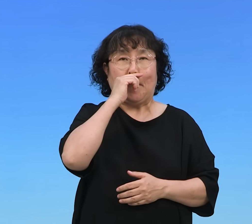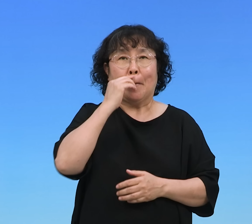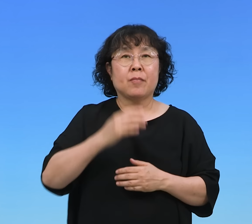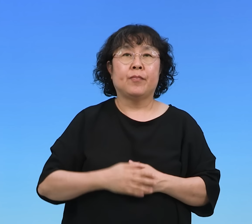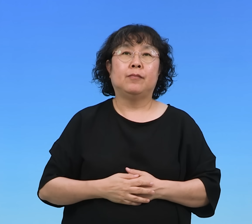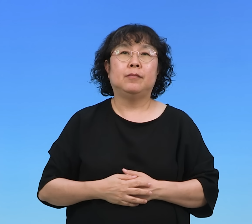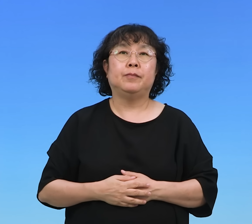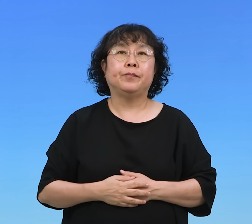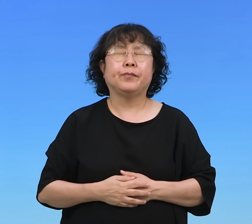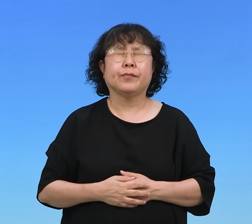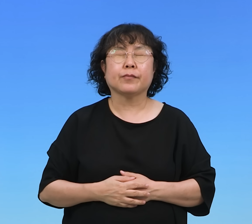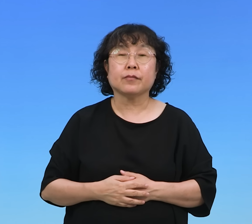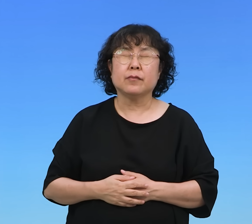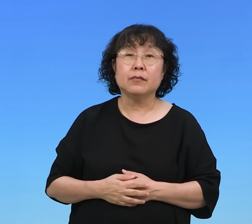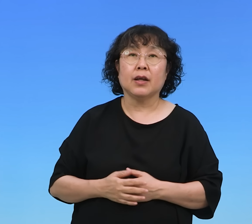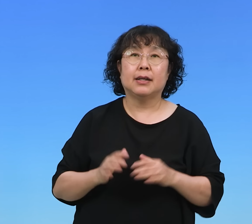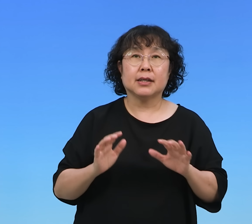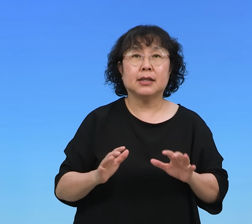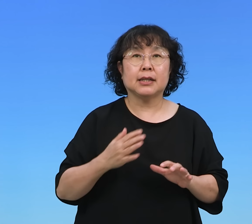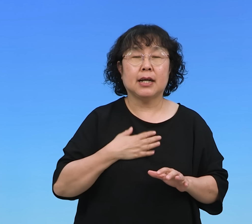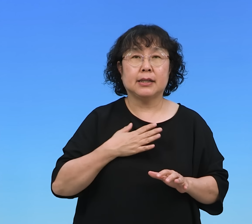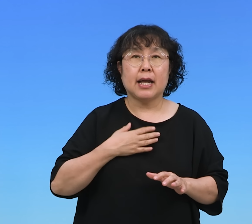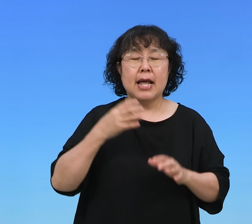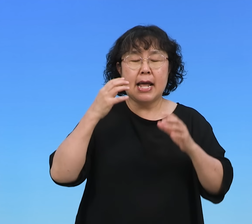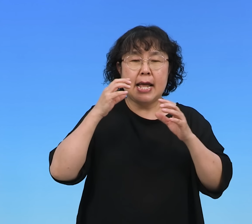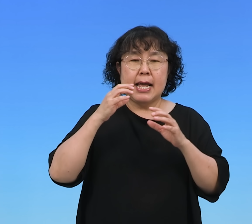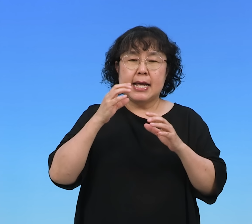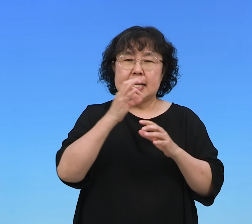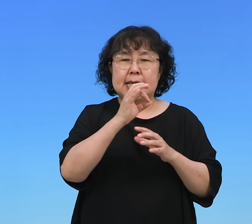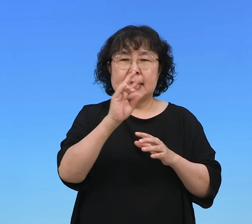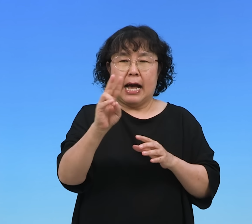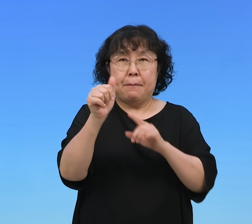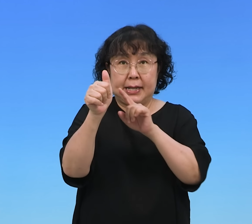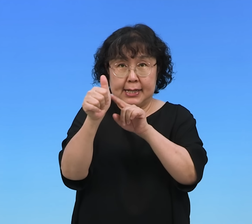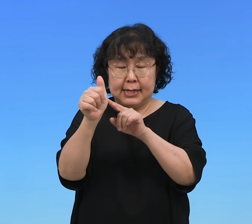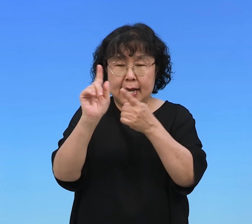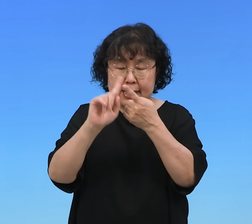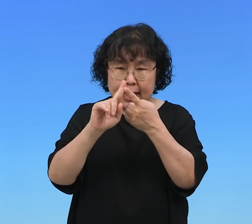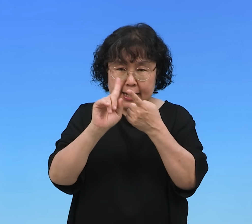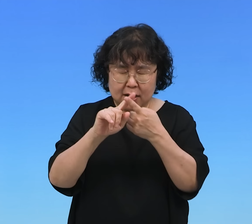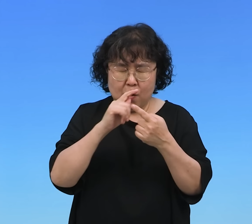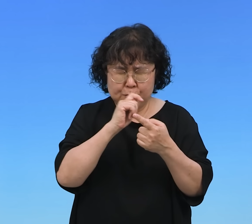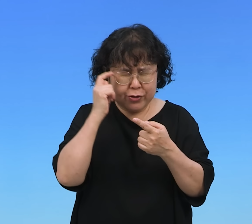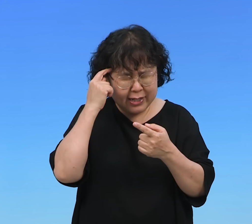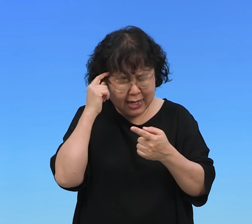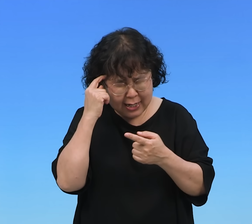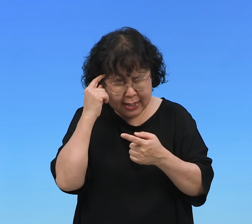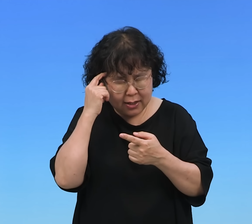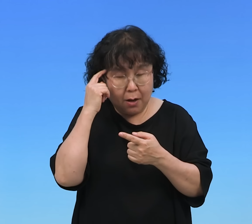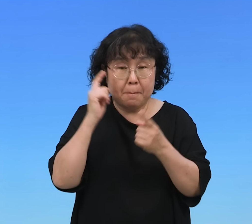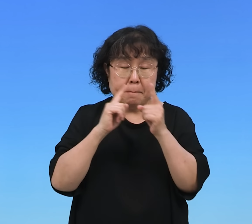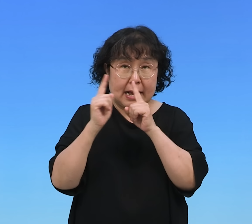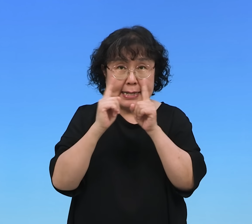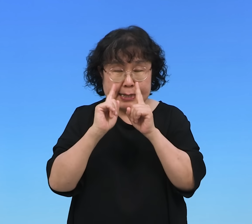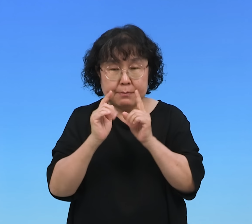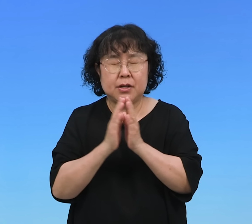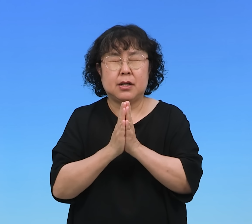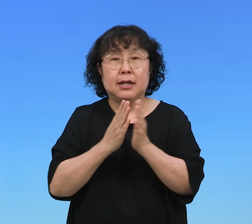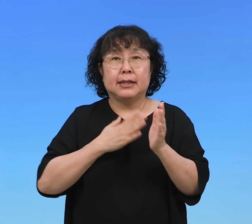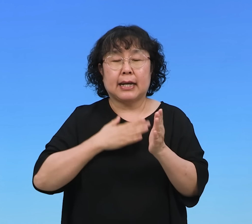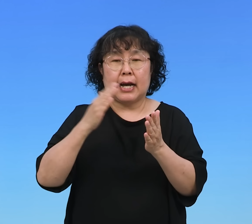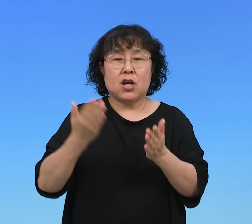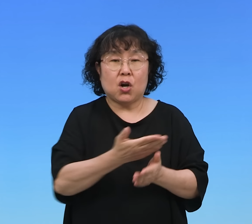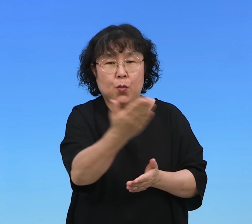설교하고 이랬던 말씀을 저는 여러분들과 나누게 된 거 너무너무 감사한데요. 이렇게 하나님의 주목을 받는